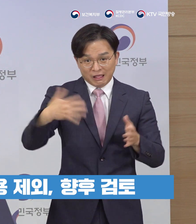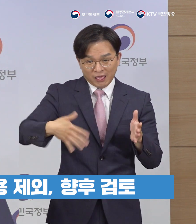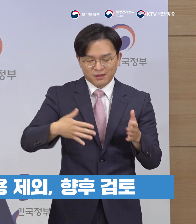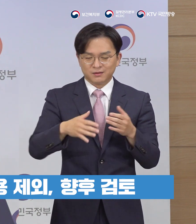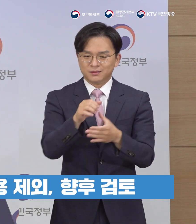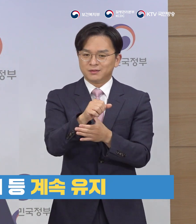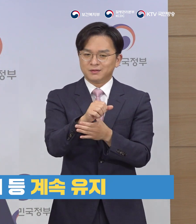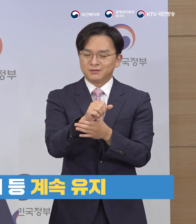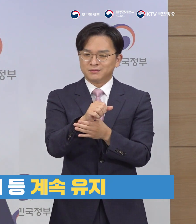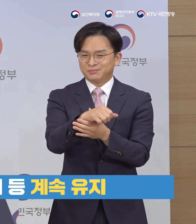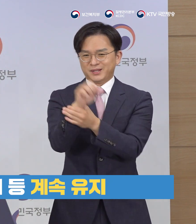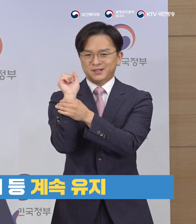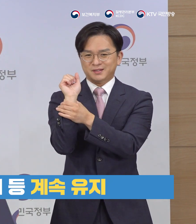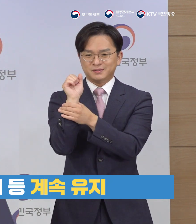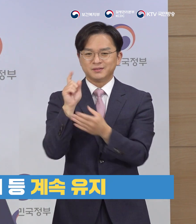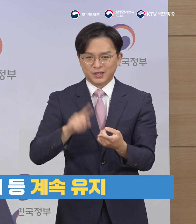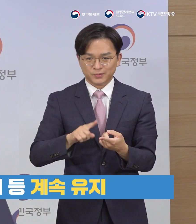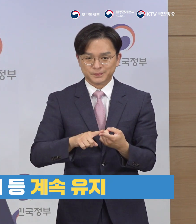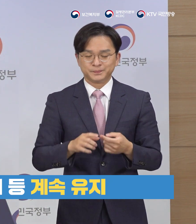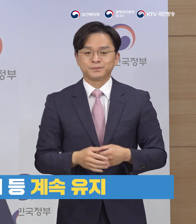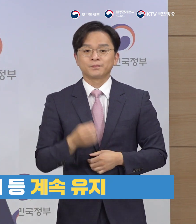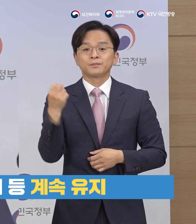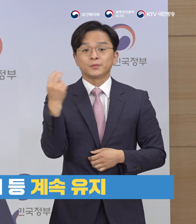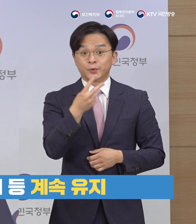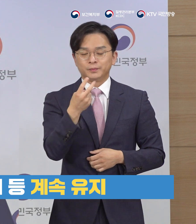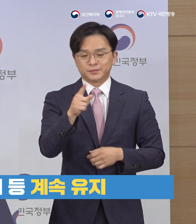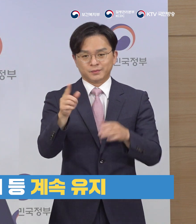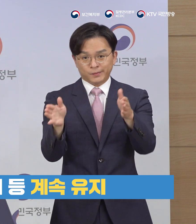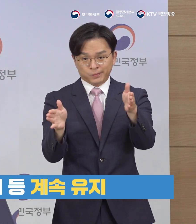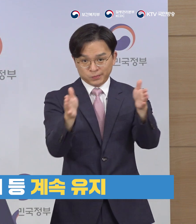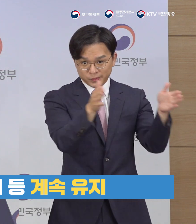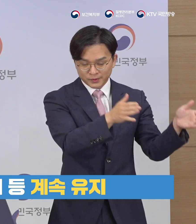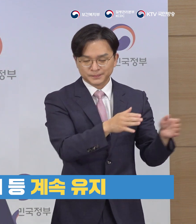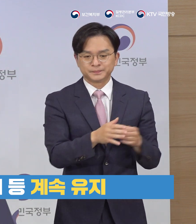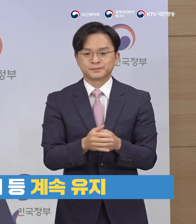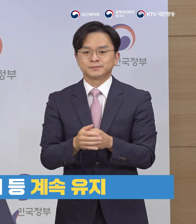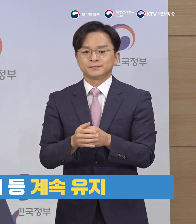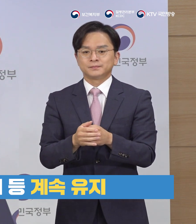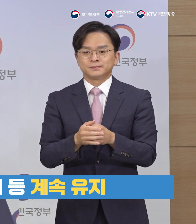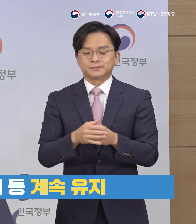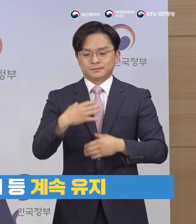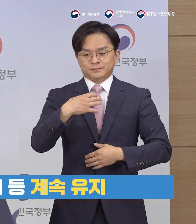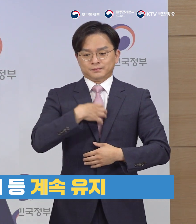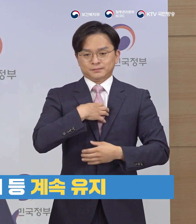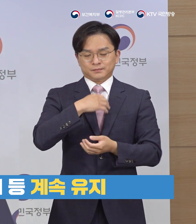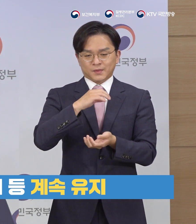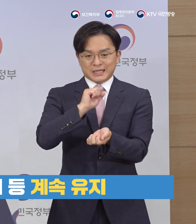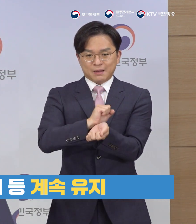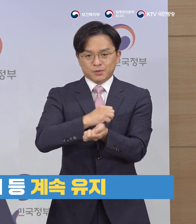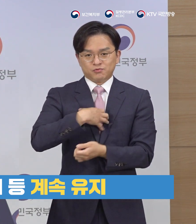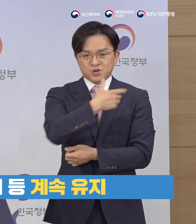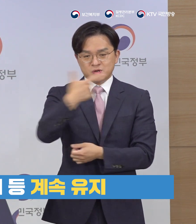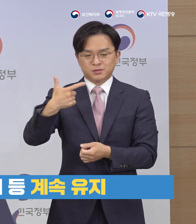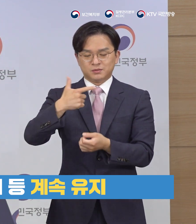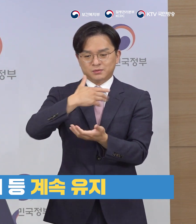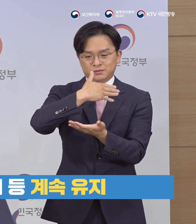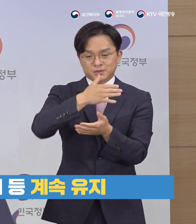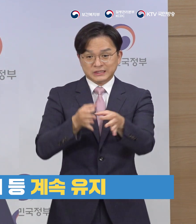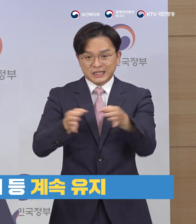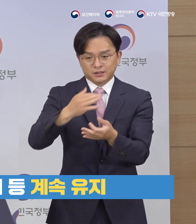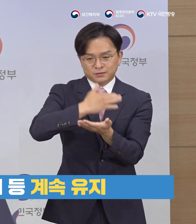예정입니다. 유흥주점, 노래 연습장 등 12종의 고위험 시설에 대한 집합 제한